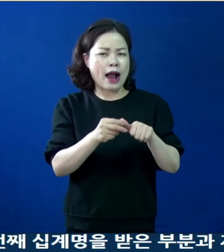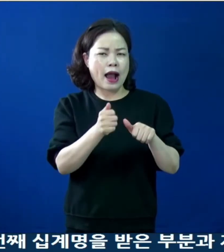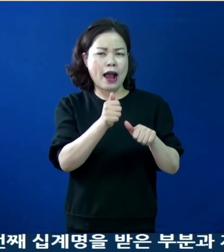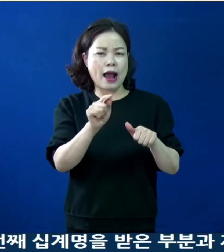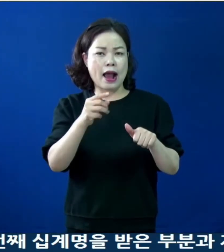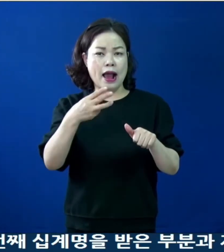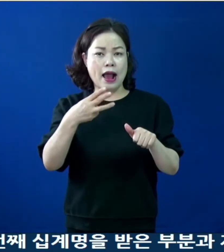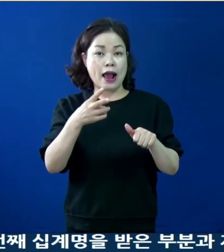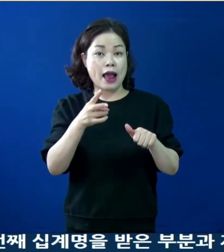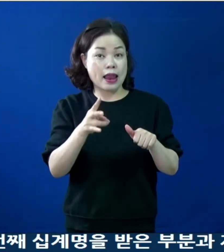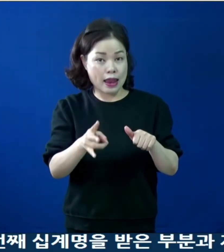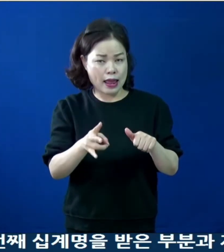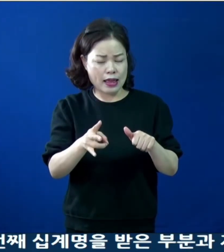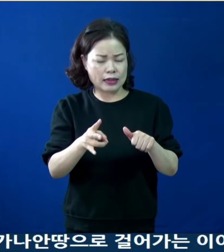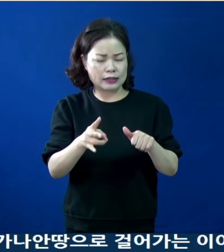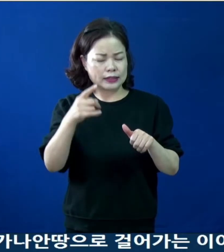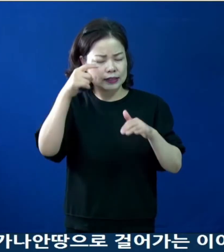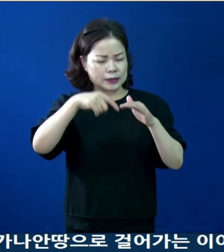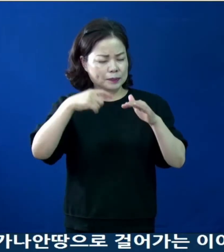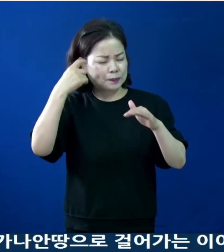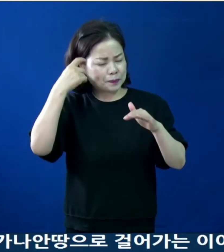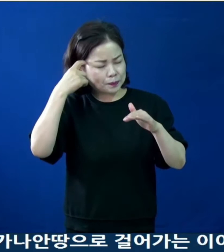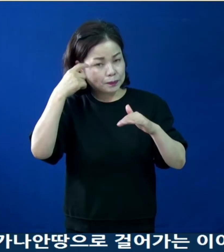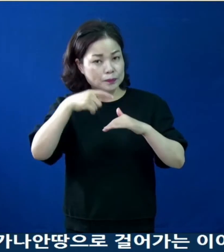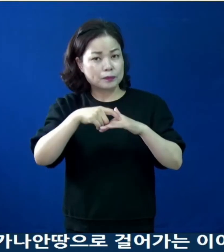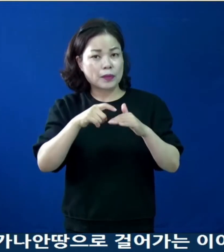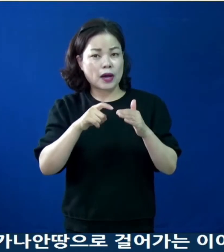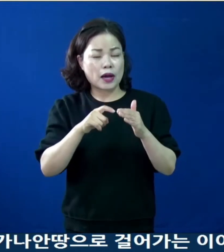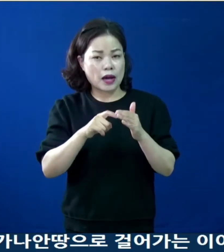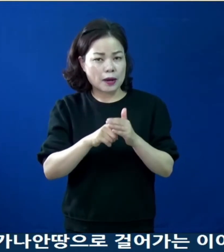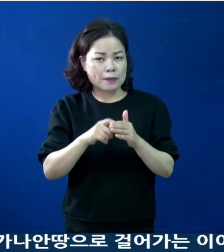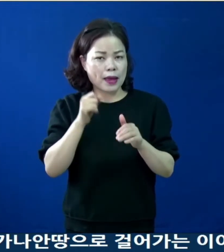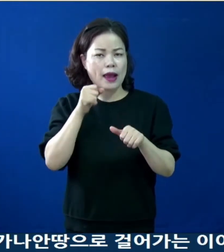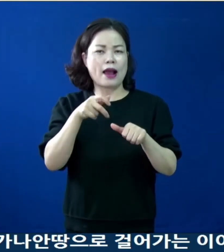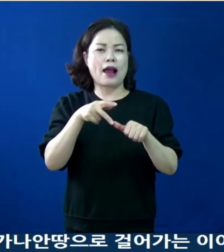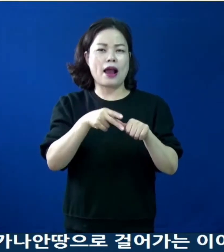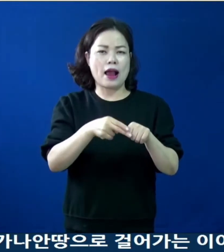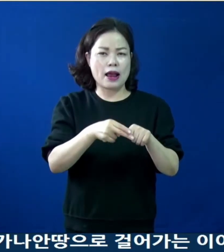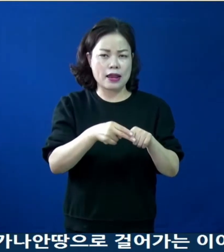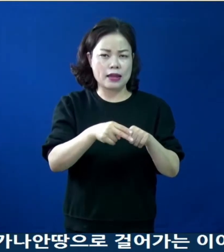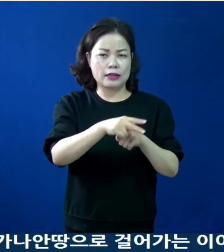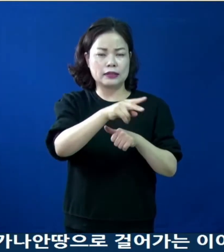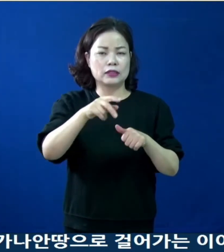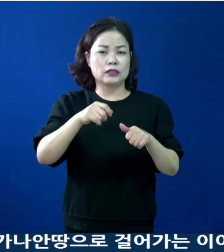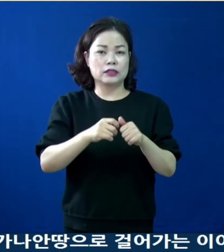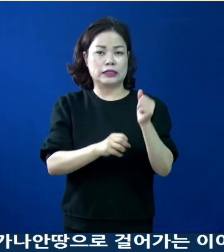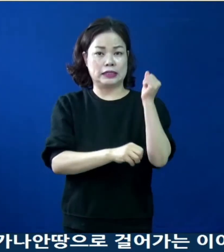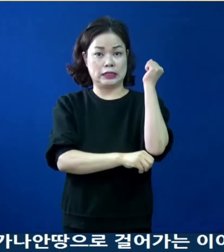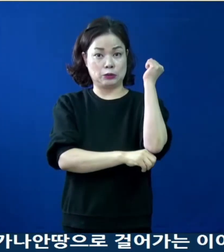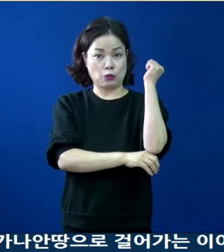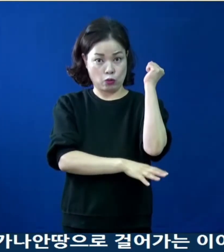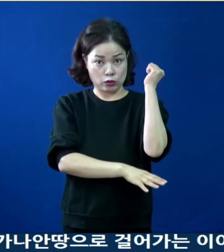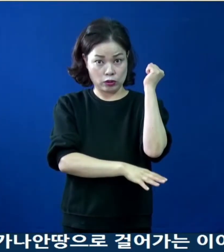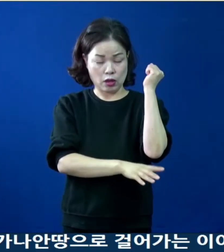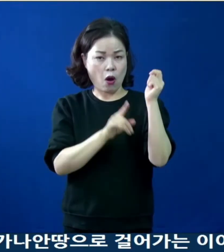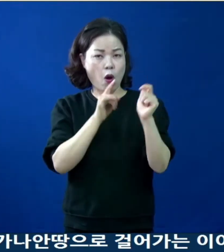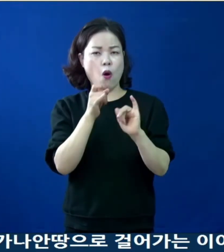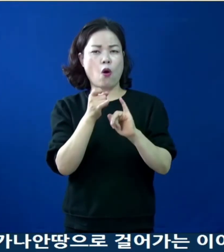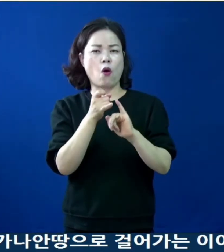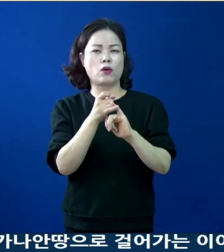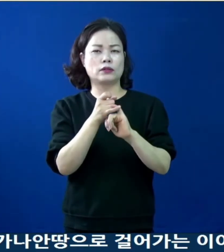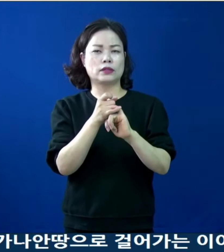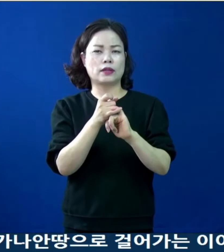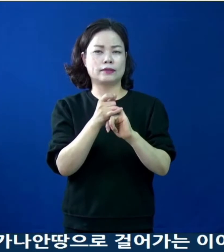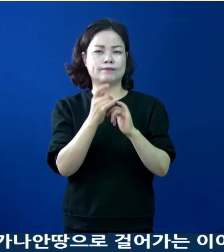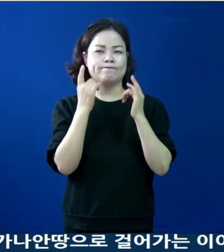깊이 묵상해야 합니다. 마음의 할례는 모든 신앙의 토대가 되죠. 이것으로 언약은 유지가